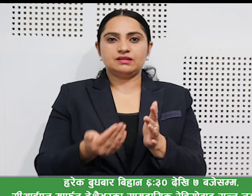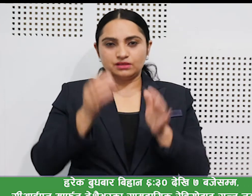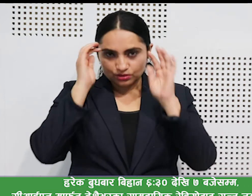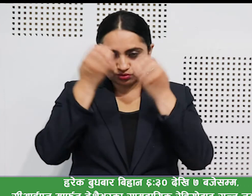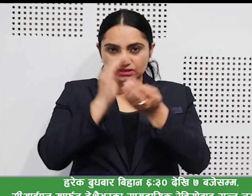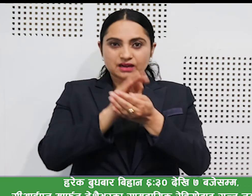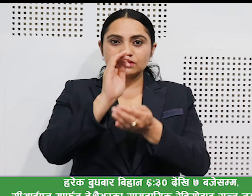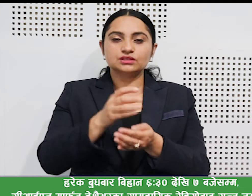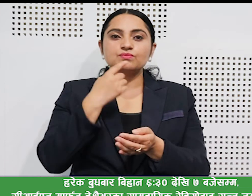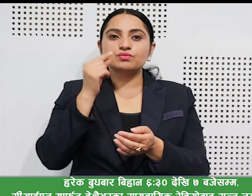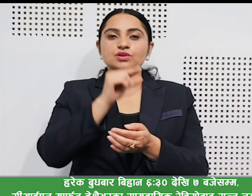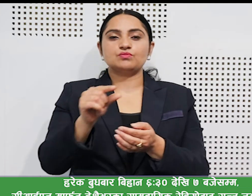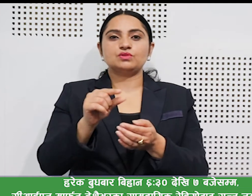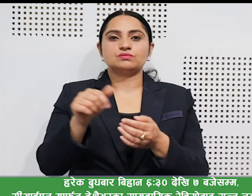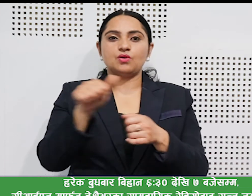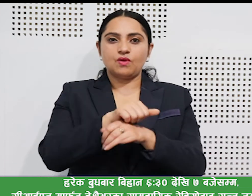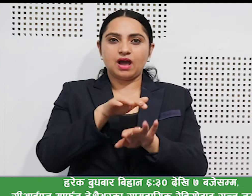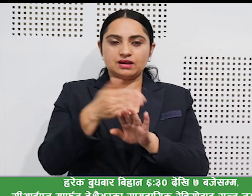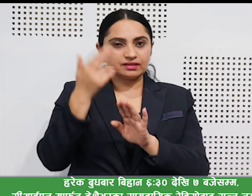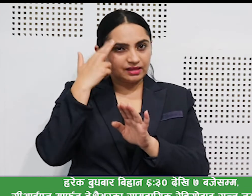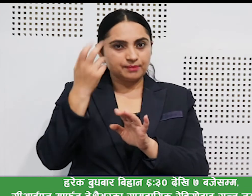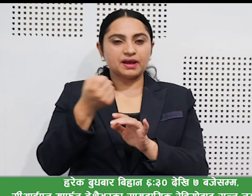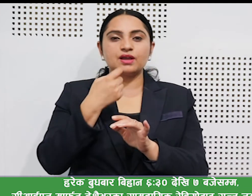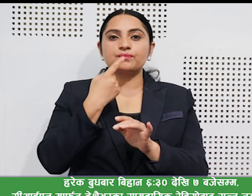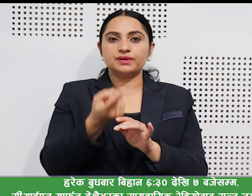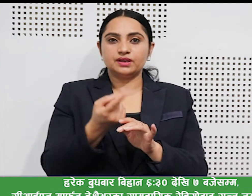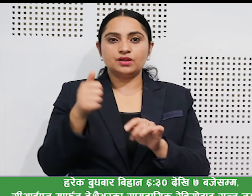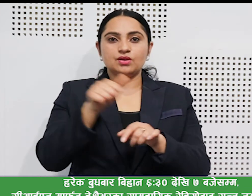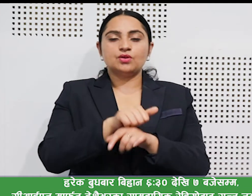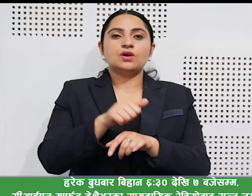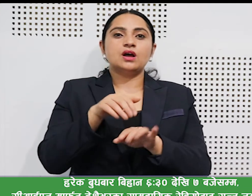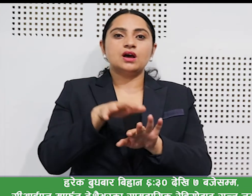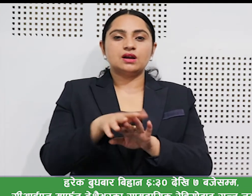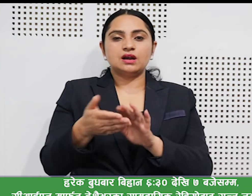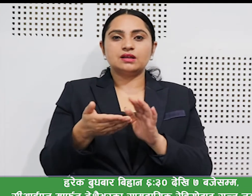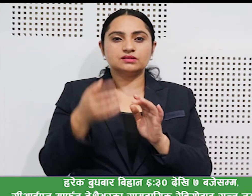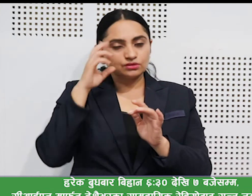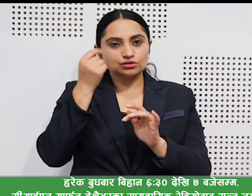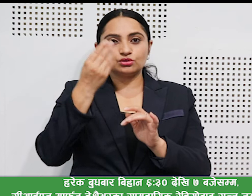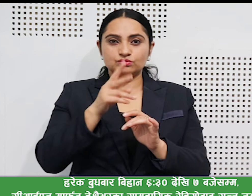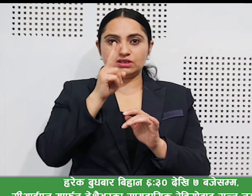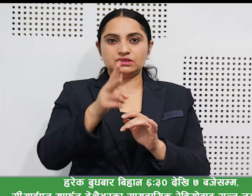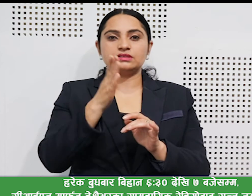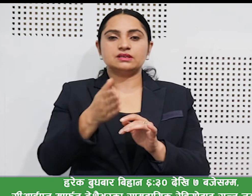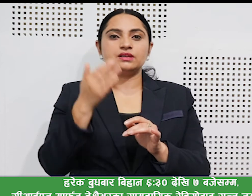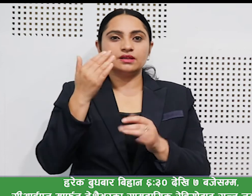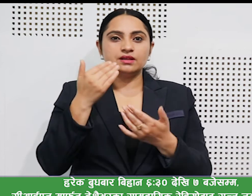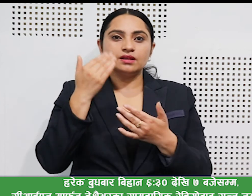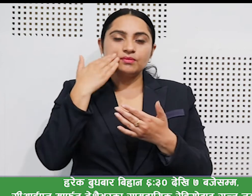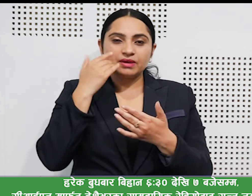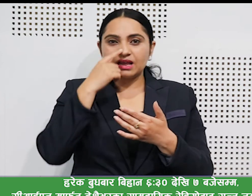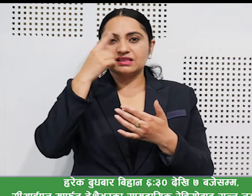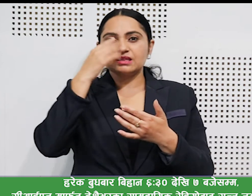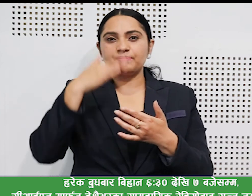राख्न सकिन्छ भन्ने बारेमा अग्रिम रूपमा त्यो सचेतनामूलक कार्यक्रमहरूमा पनि महिला दिदीबहिनीहरूको सहभागितालाई हामीले सुनिश्चित गर्न सक्यौँ भने